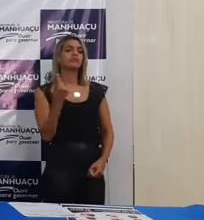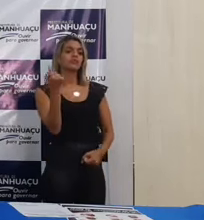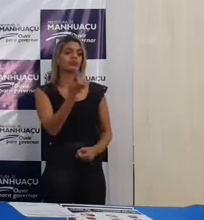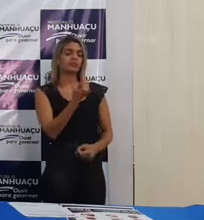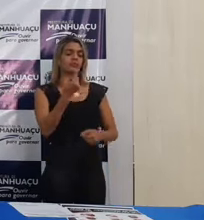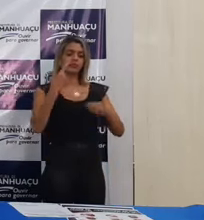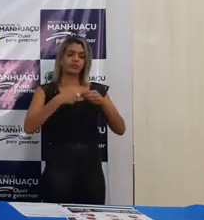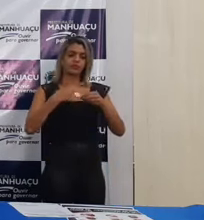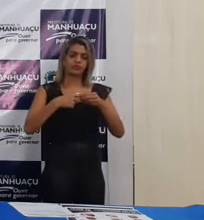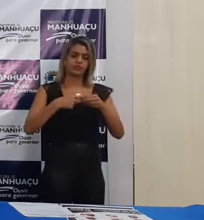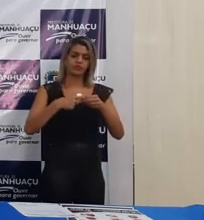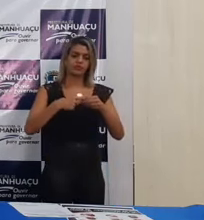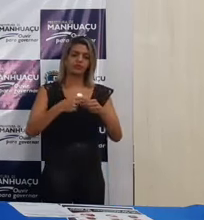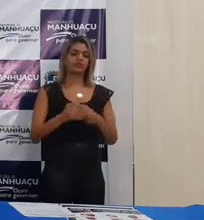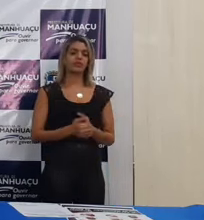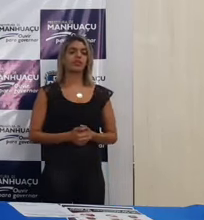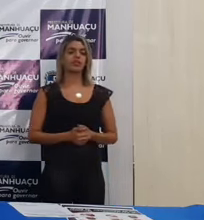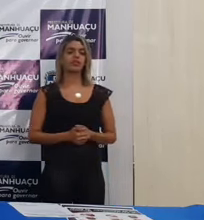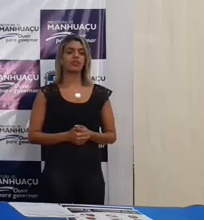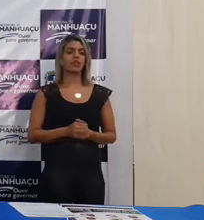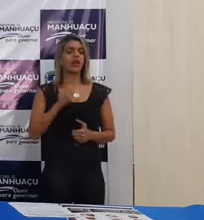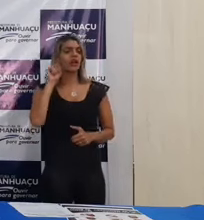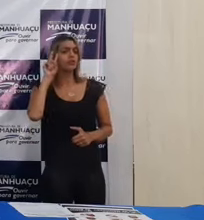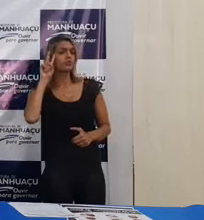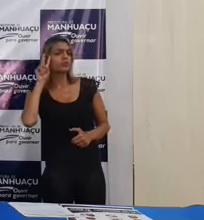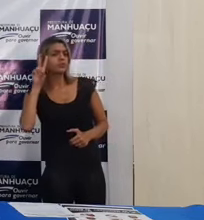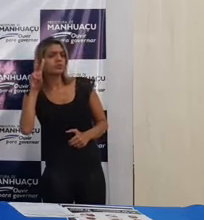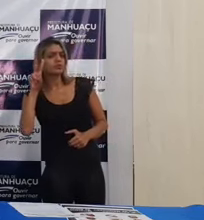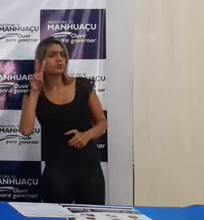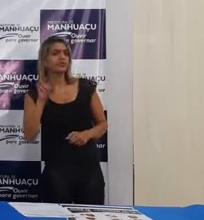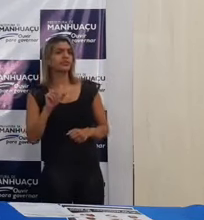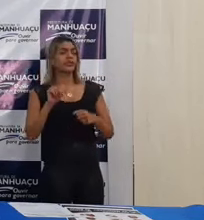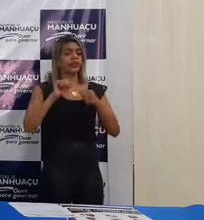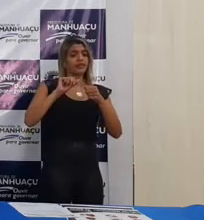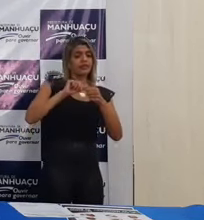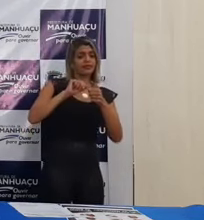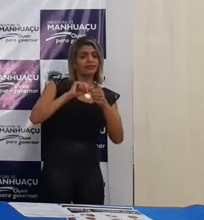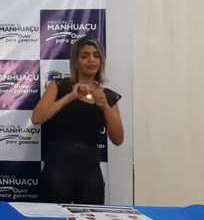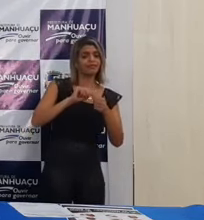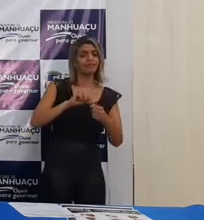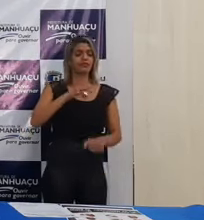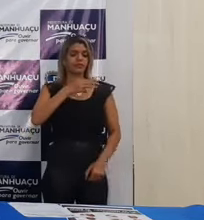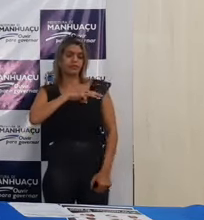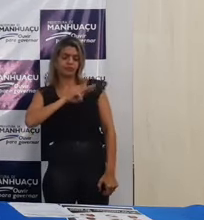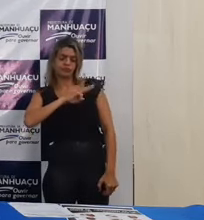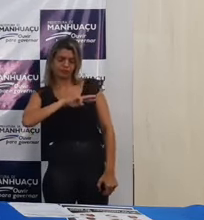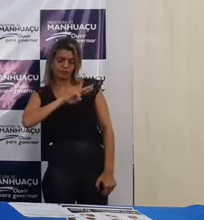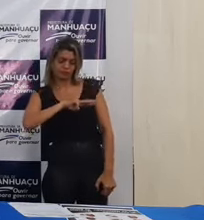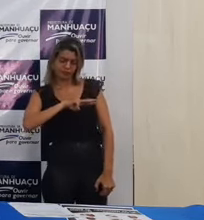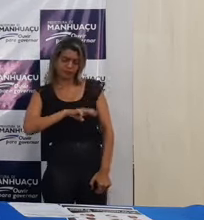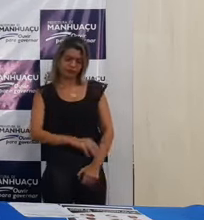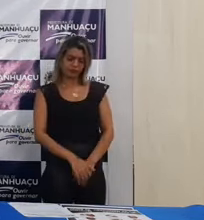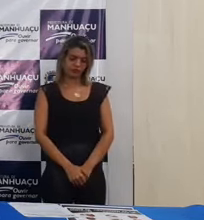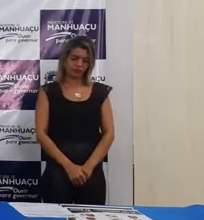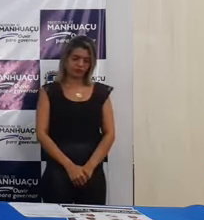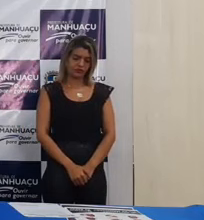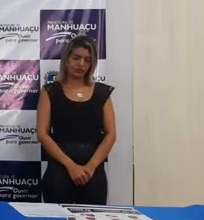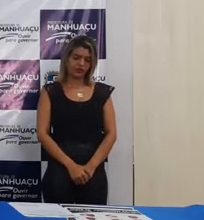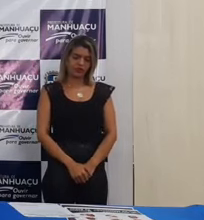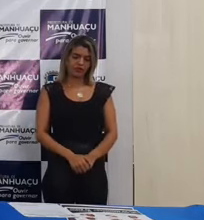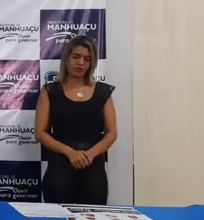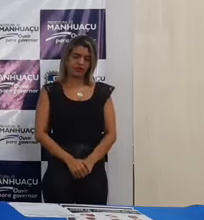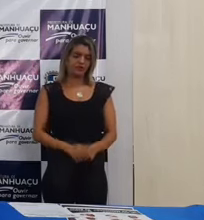nossas medidas. Você pode observar que qualquer coisa que a gente faz aqui em Maiuaçu vira a mesma coisa nas outras regiões.